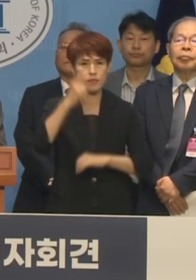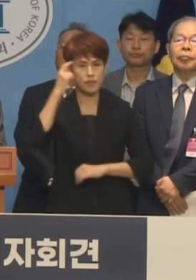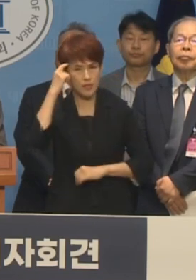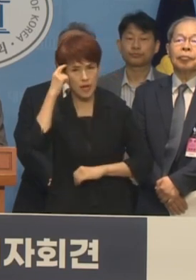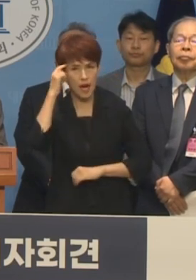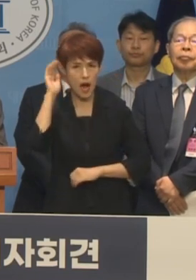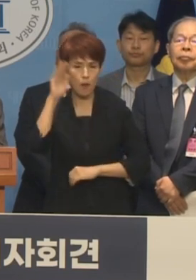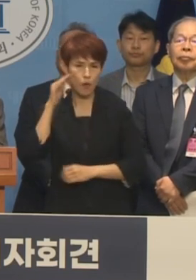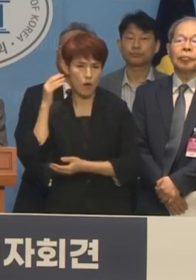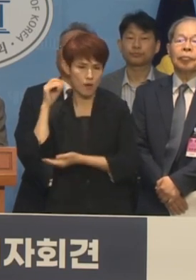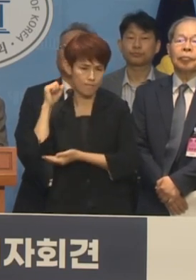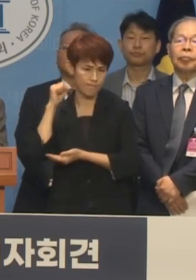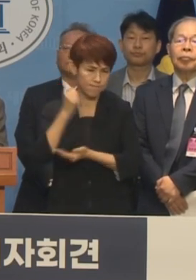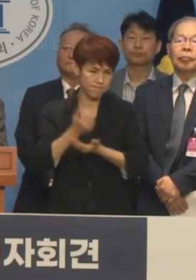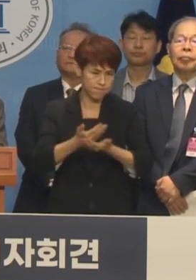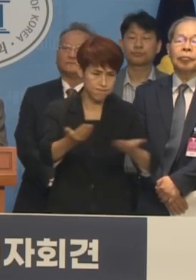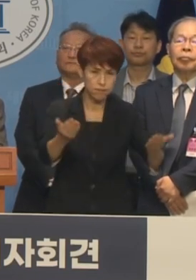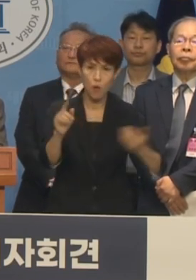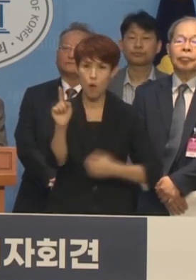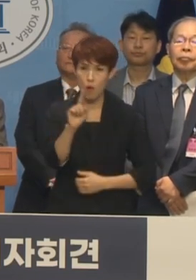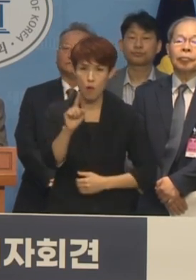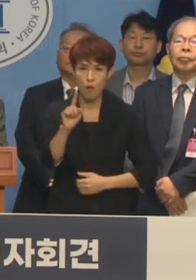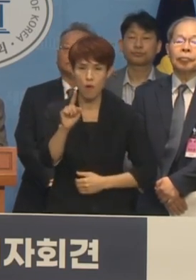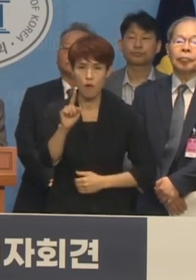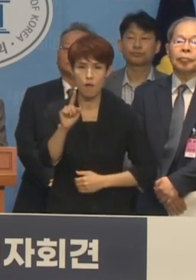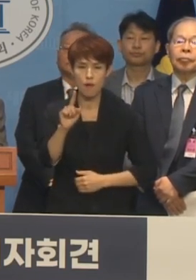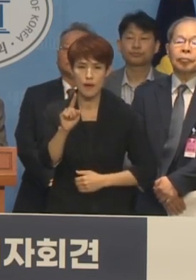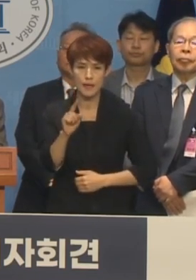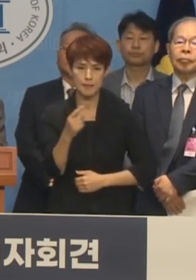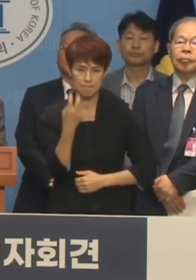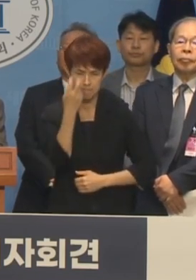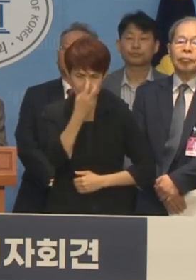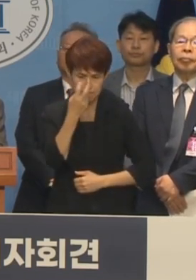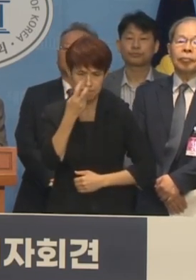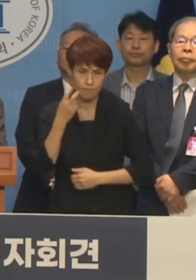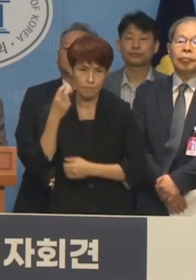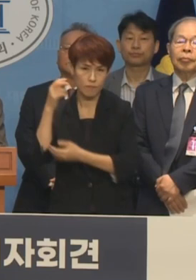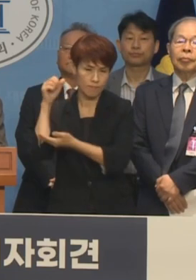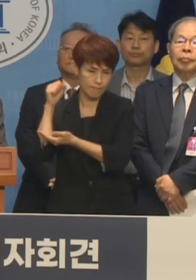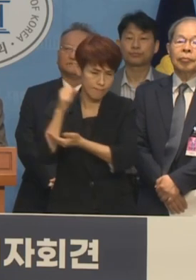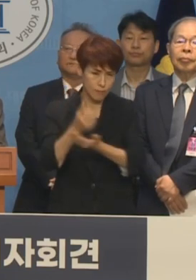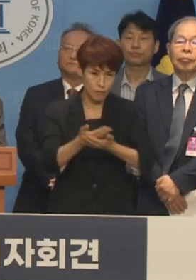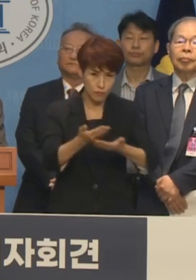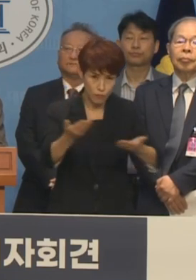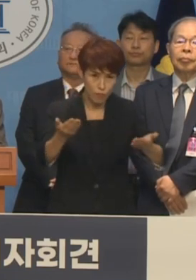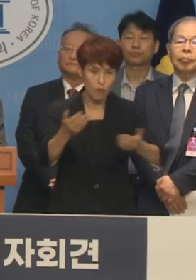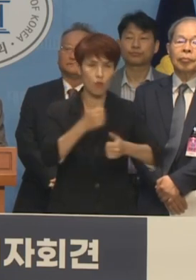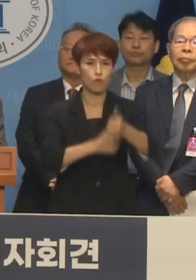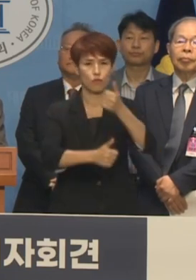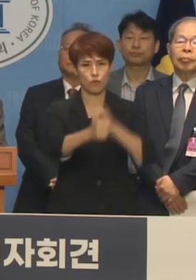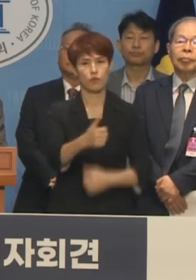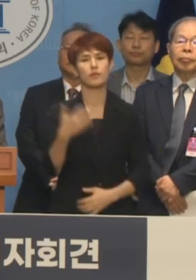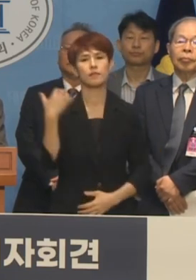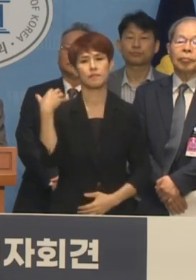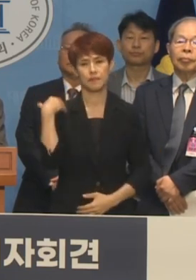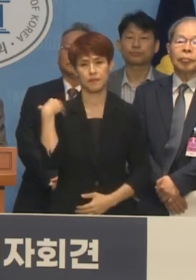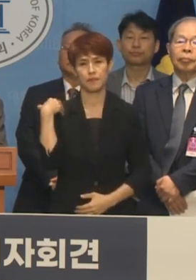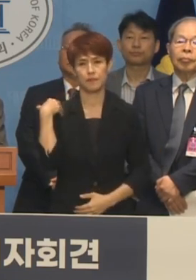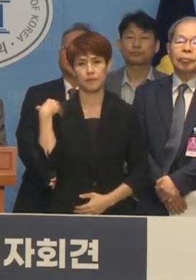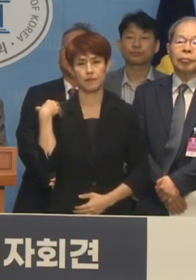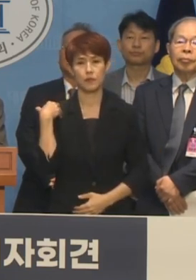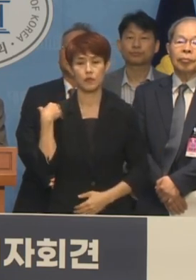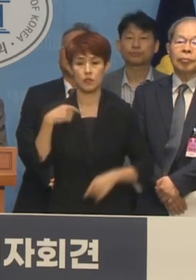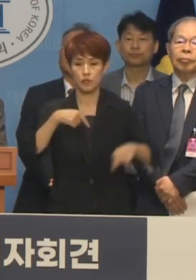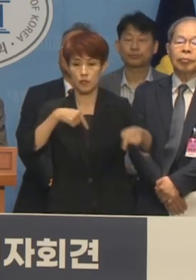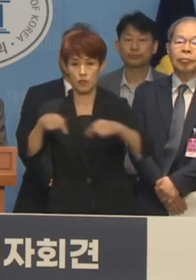발전시켜야 하는지를 밝히고 이어나가는 것이 바로 우리 후손의 임무고, 당면에서